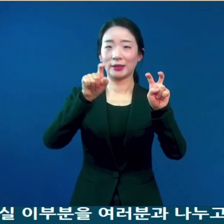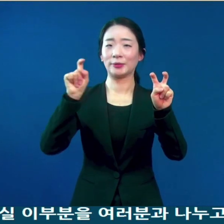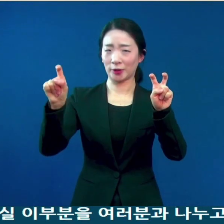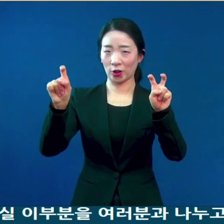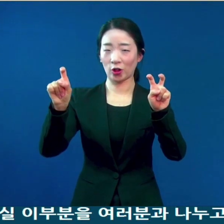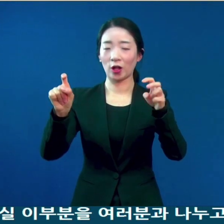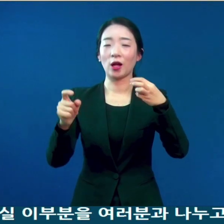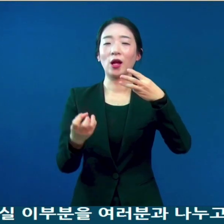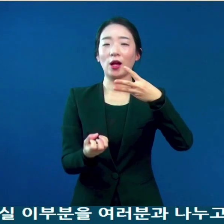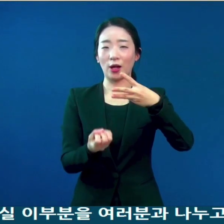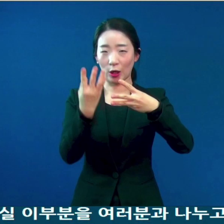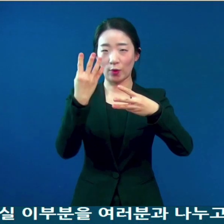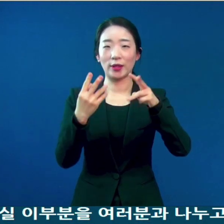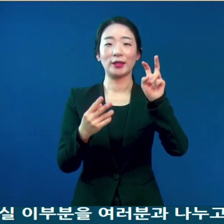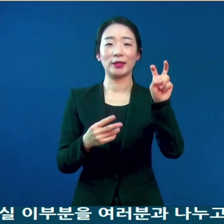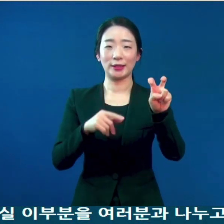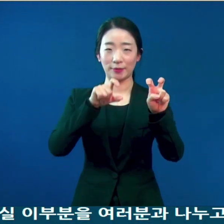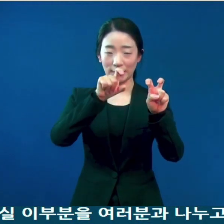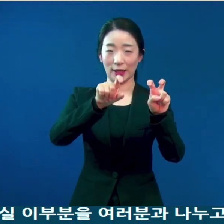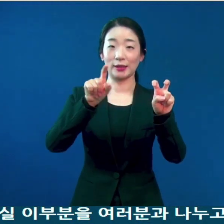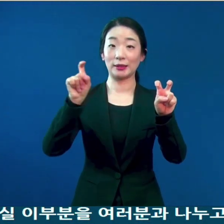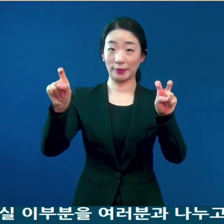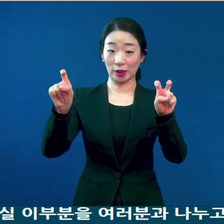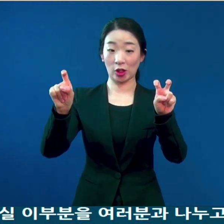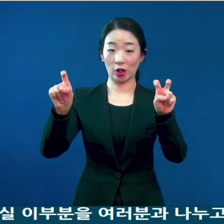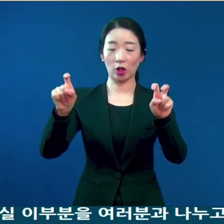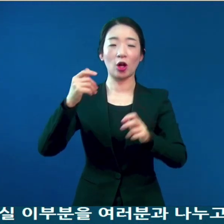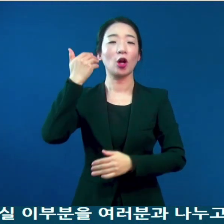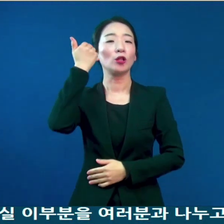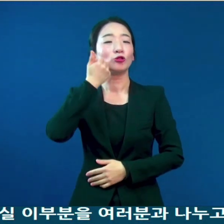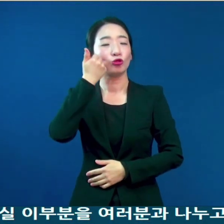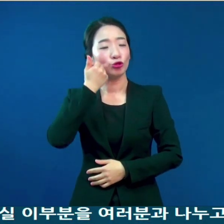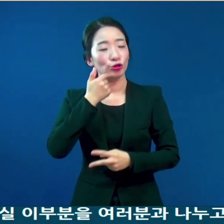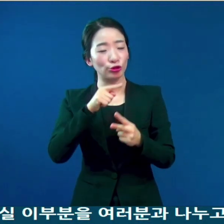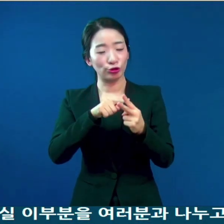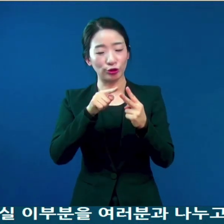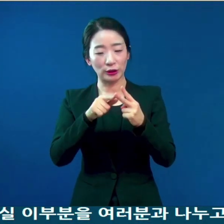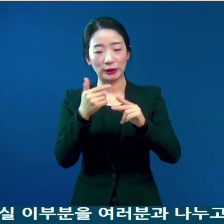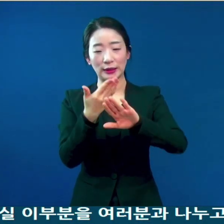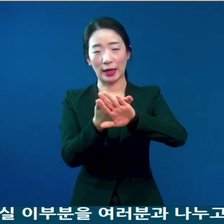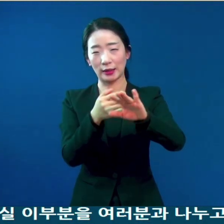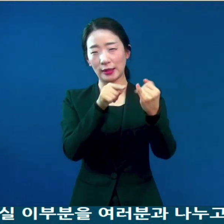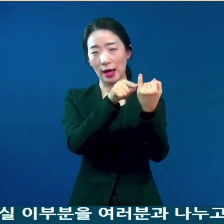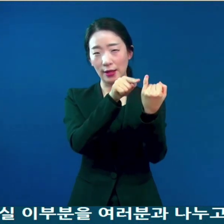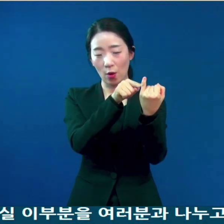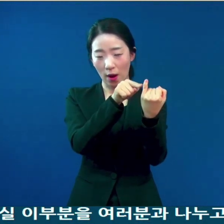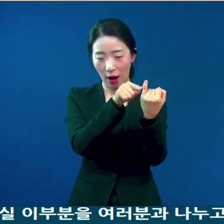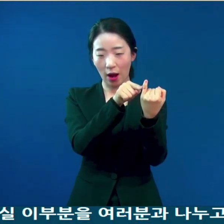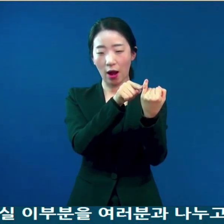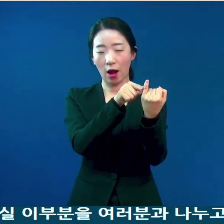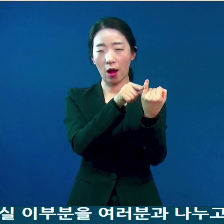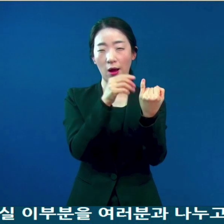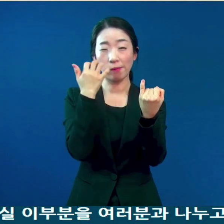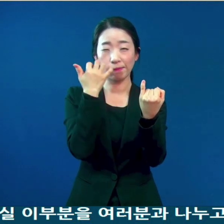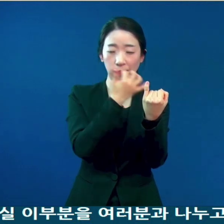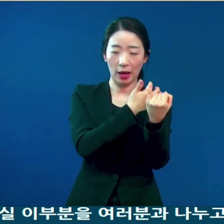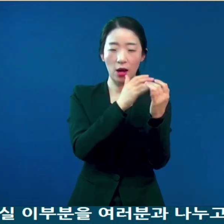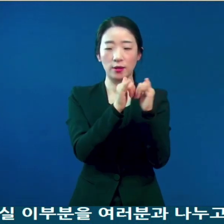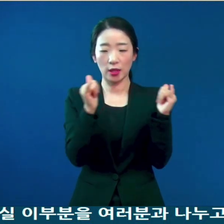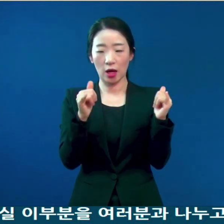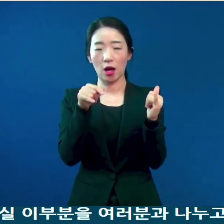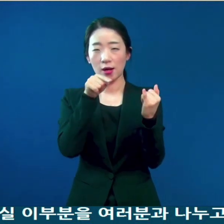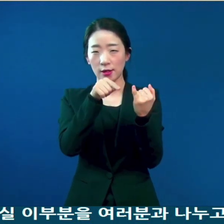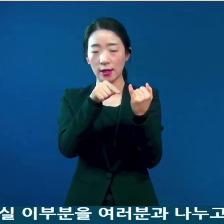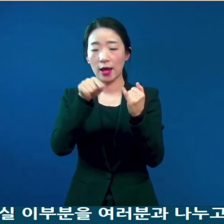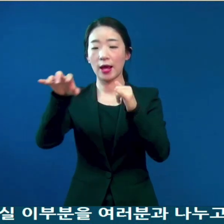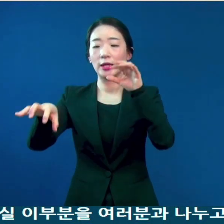보십시다. 자, 한번 같이 읽어보십시다. 누구든지 남의 아내와 간음하는 자, 곧